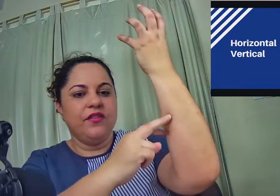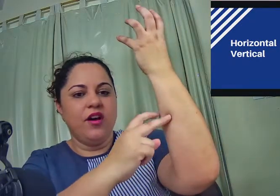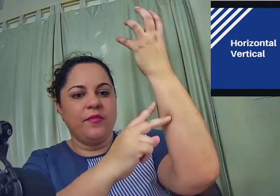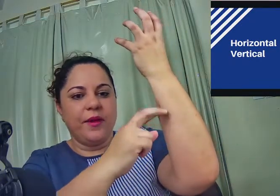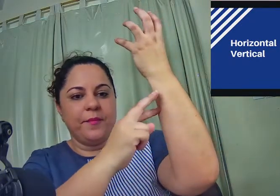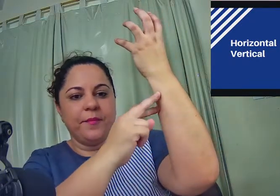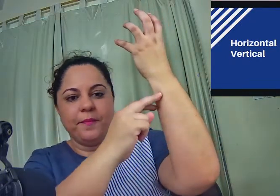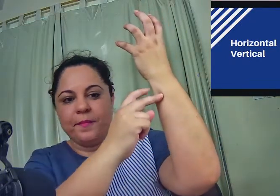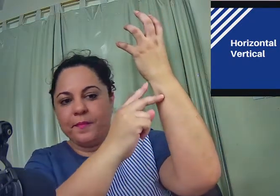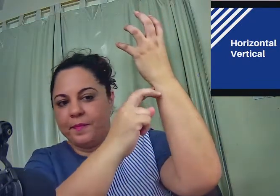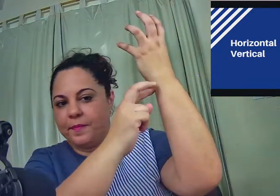forma,